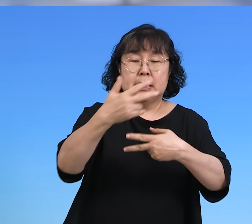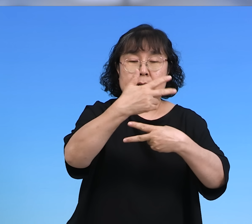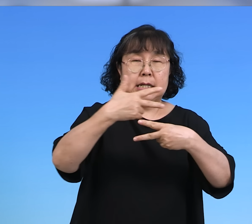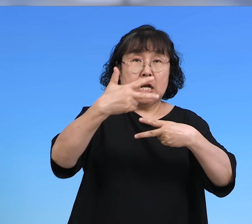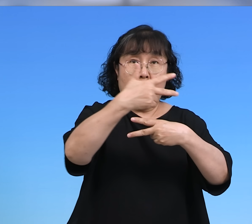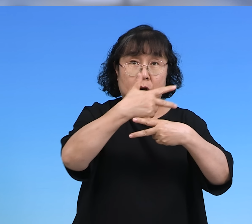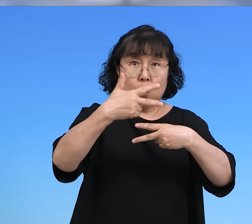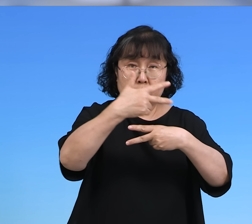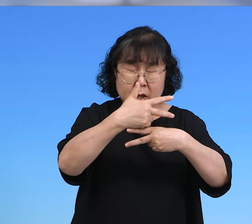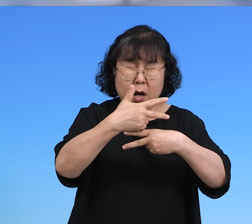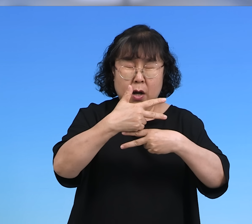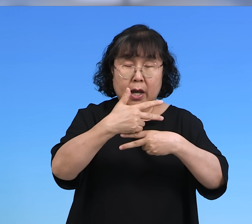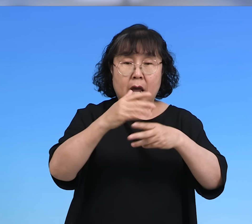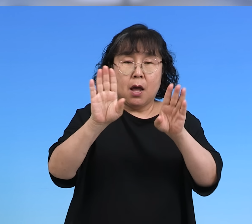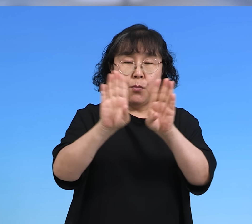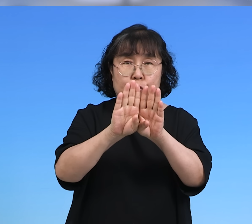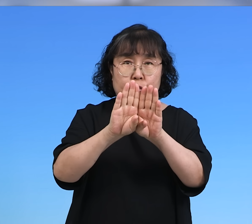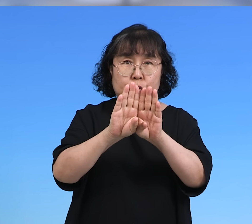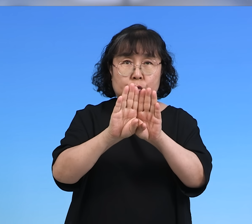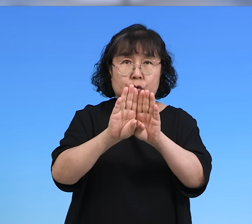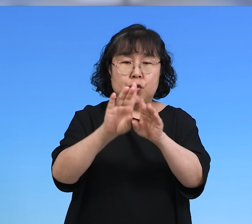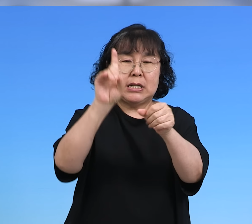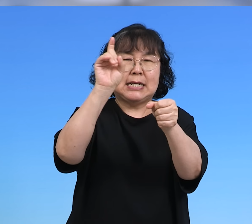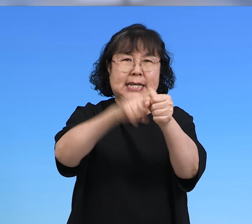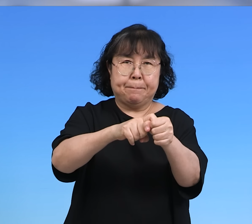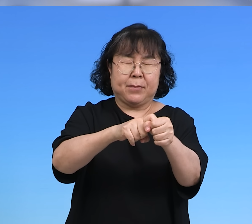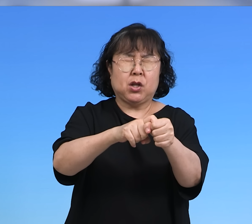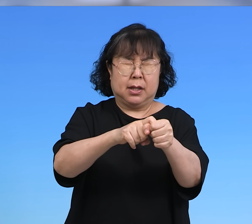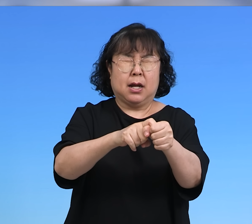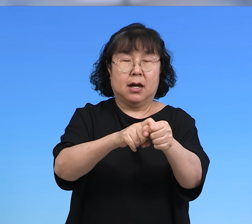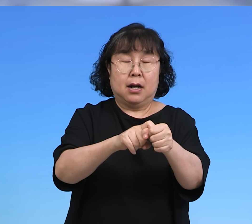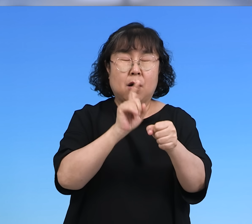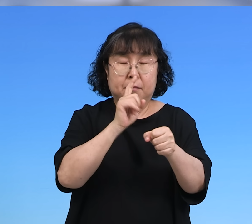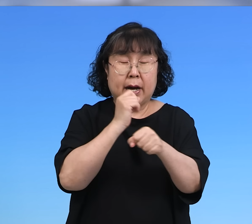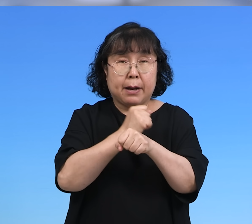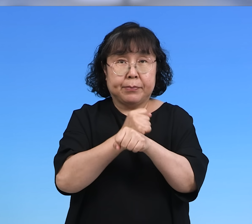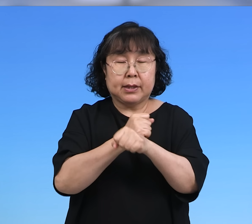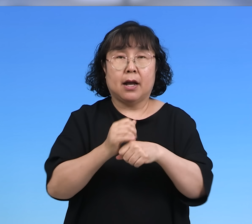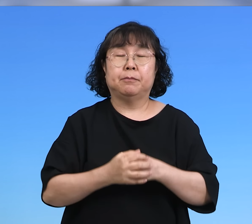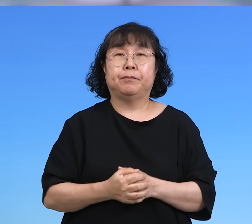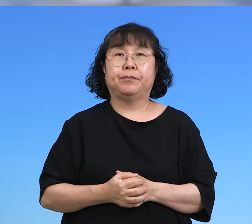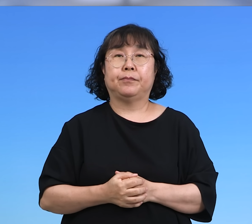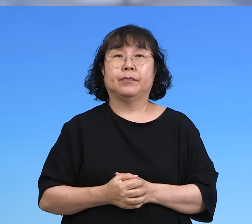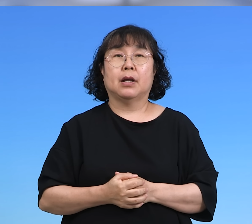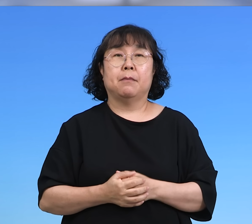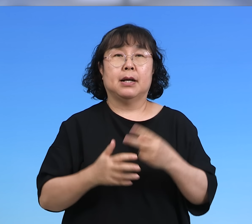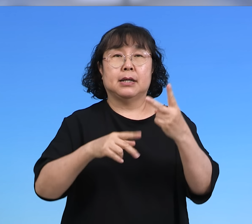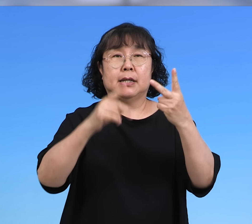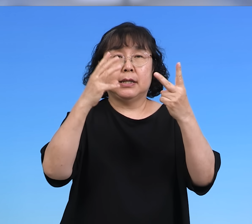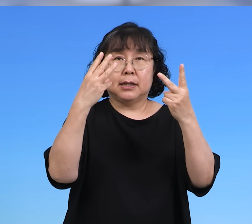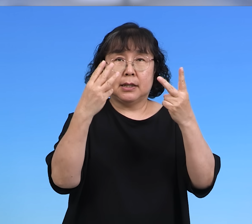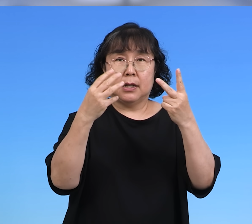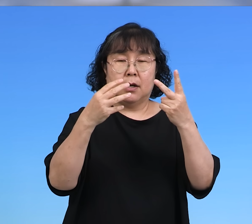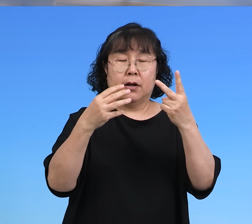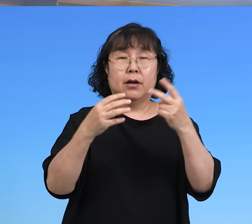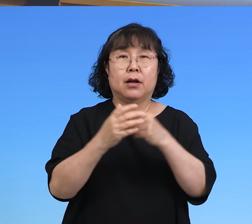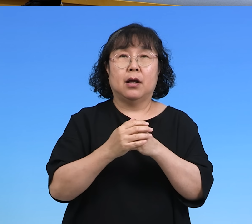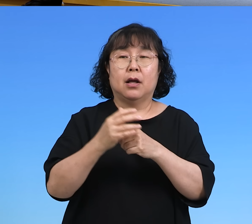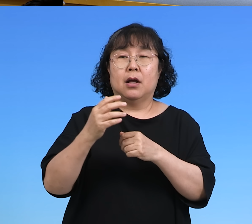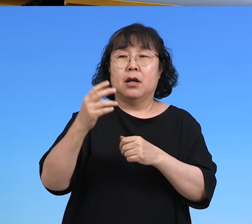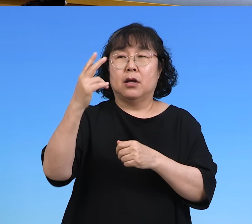여리고성을 문을 걸어 잠그었더라로 시작해요. 이게 이제 절망으로 시작을 하는데, 그랬더니 바로 그 다음 2절을 보십시오. 요수아